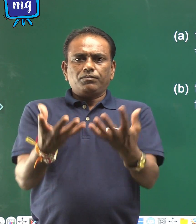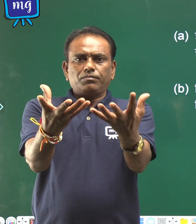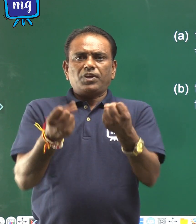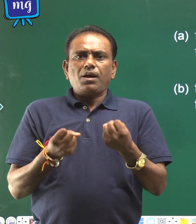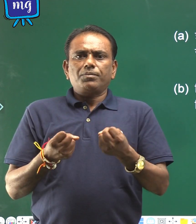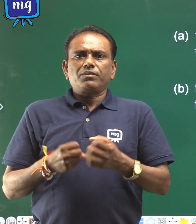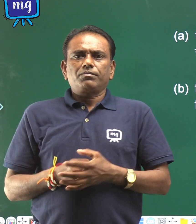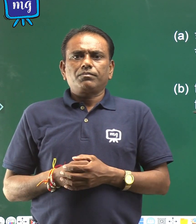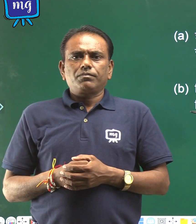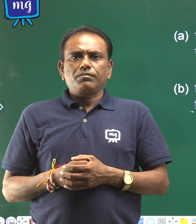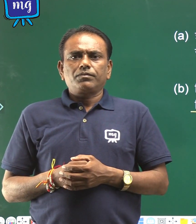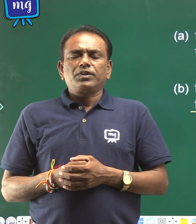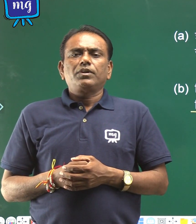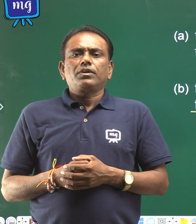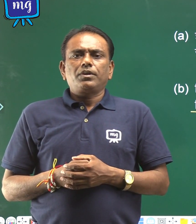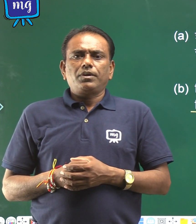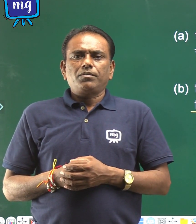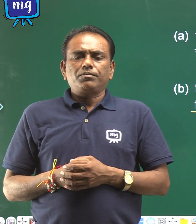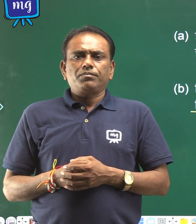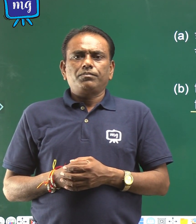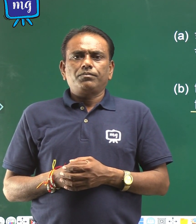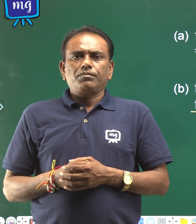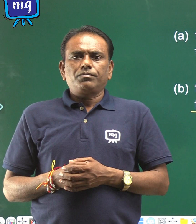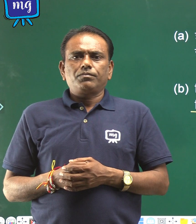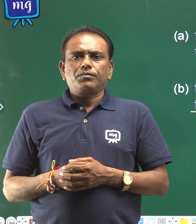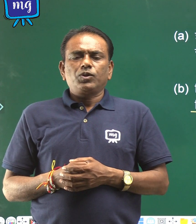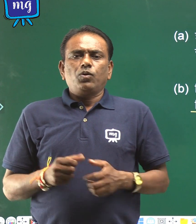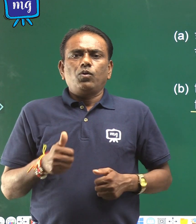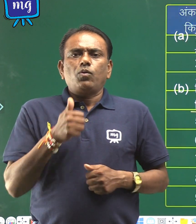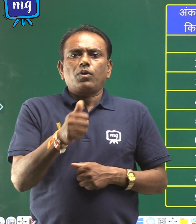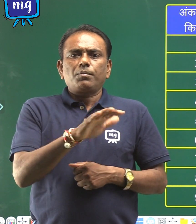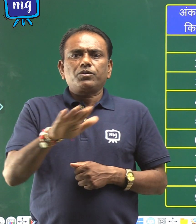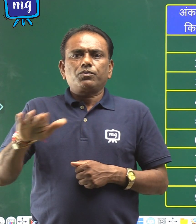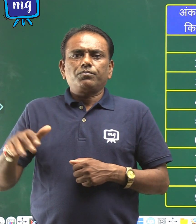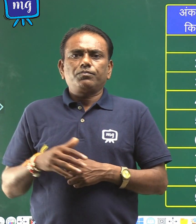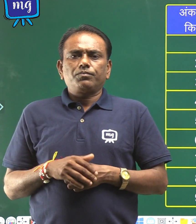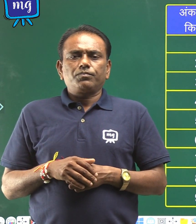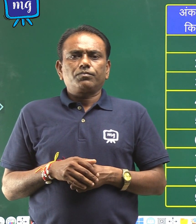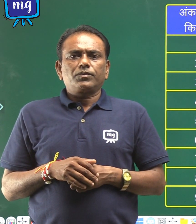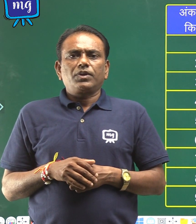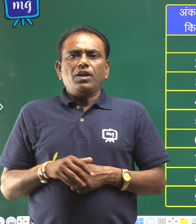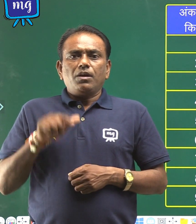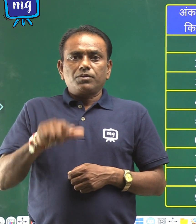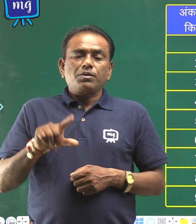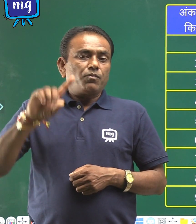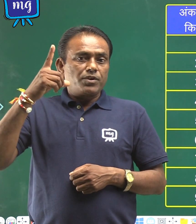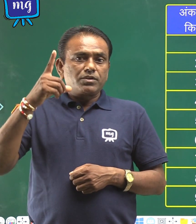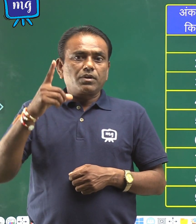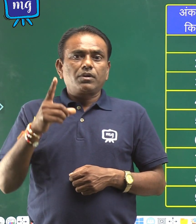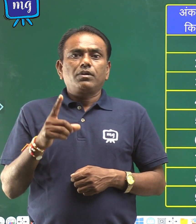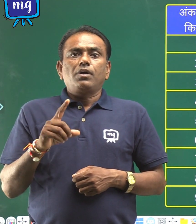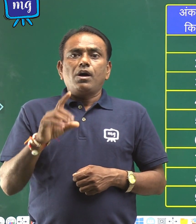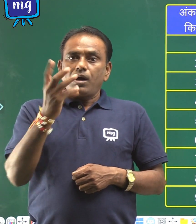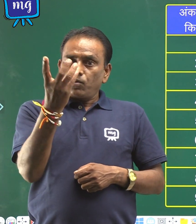प्राप्त किए हैं। ठीक है बच्चों, अब अपन सबसे पहले इन अंकों की